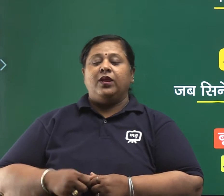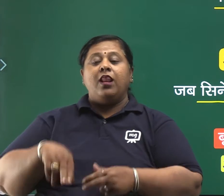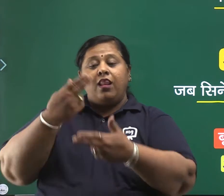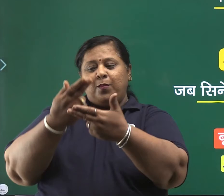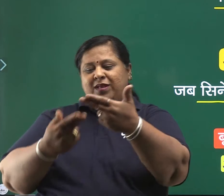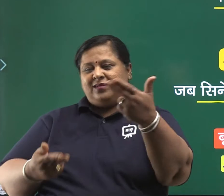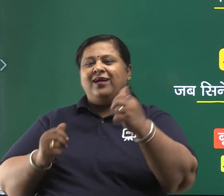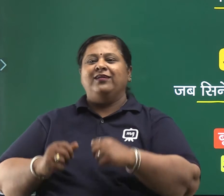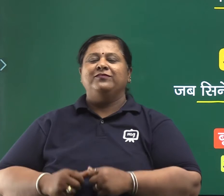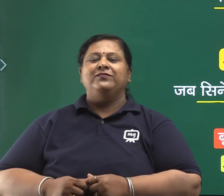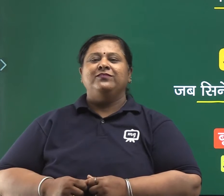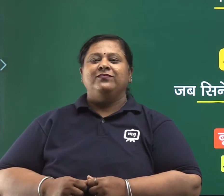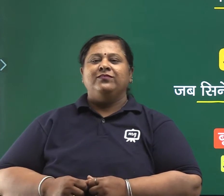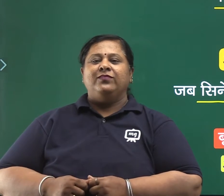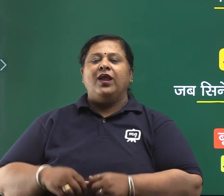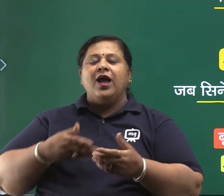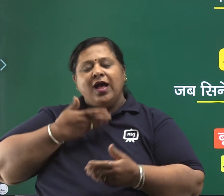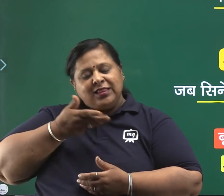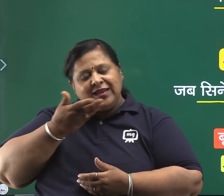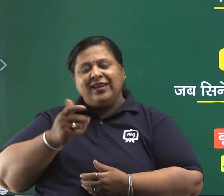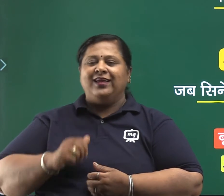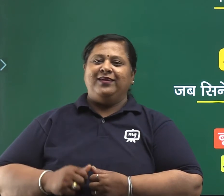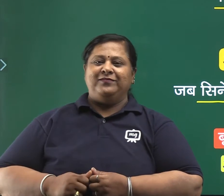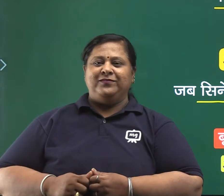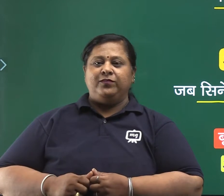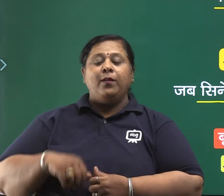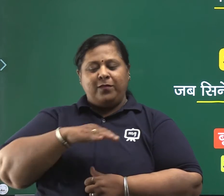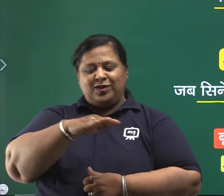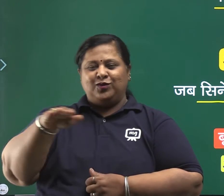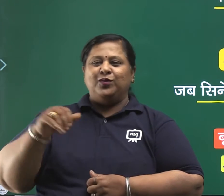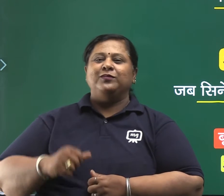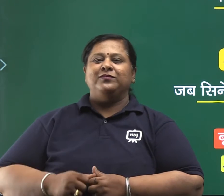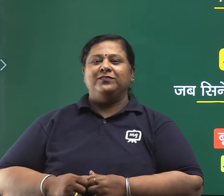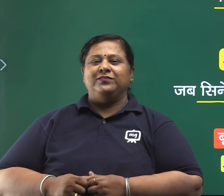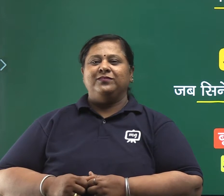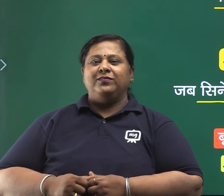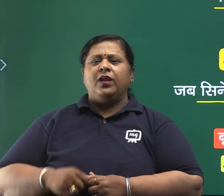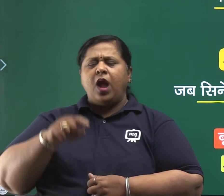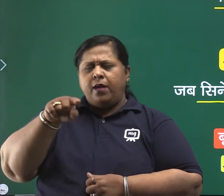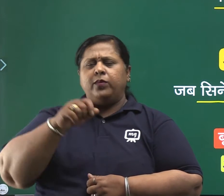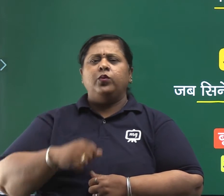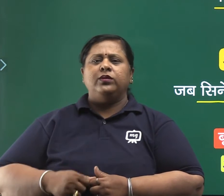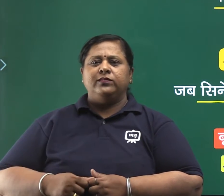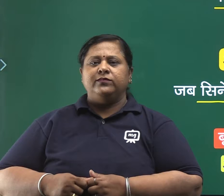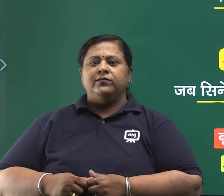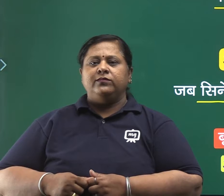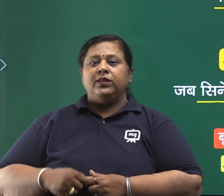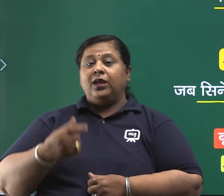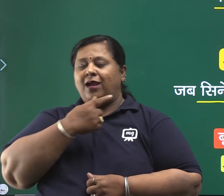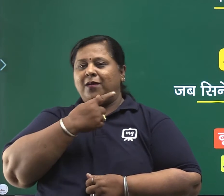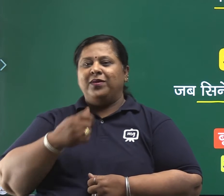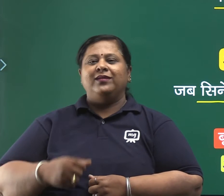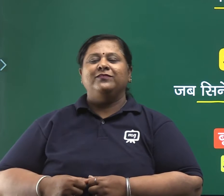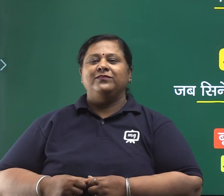निबंध का अध्ययन करेंगे। बच्चों, आप लोग यहाँ